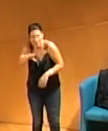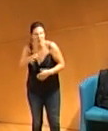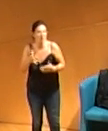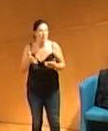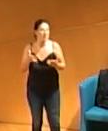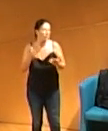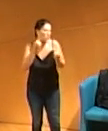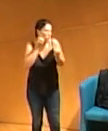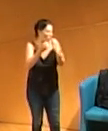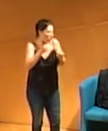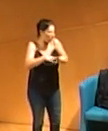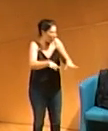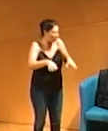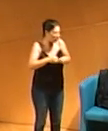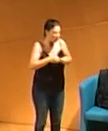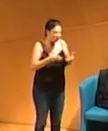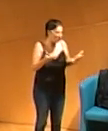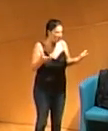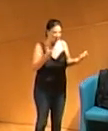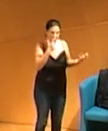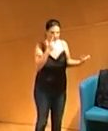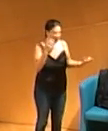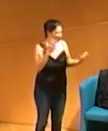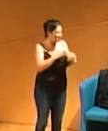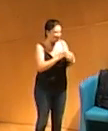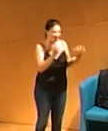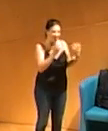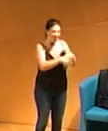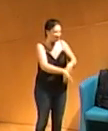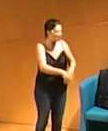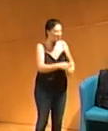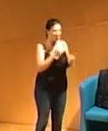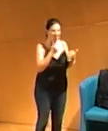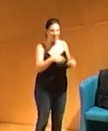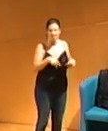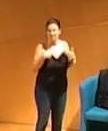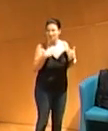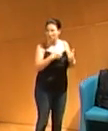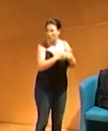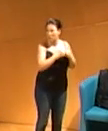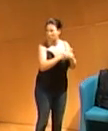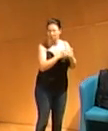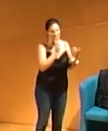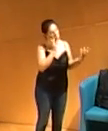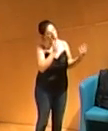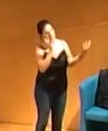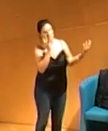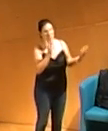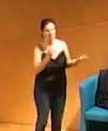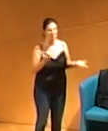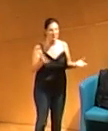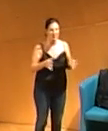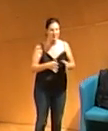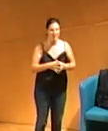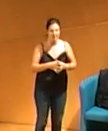vivre ensemble. Et c'est ça quand même le but de la vie, c'est qu'on arrive à avancer ensemble. Vous nous